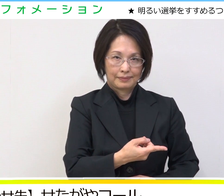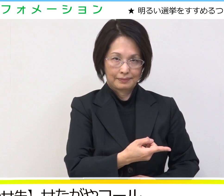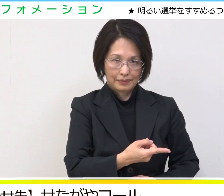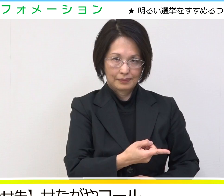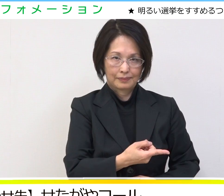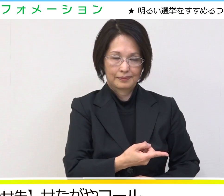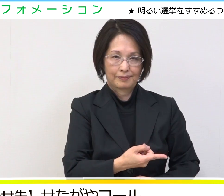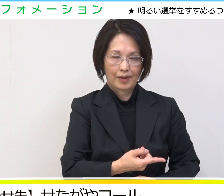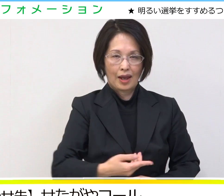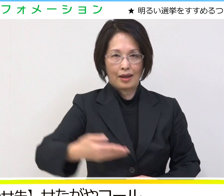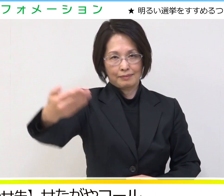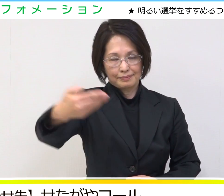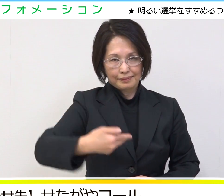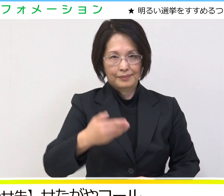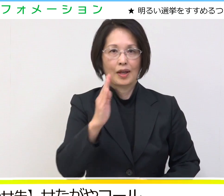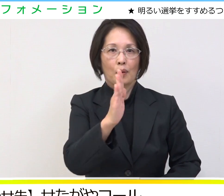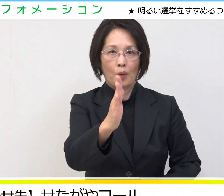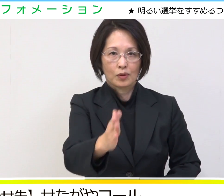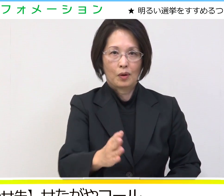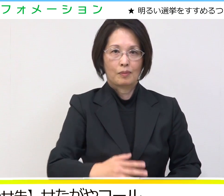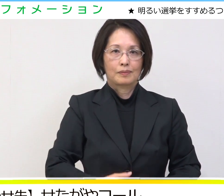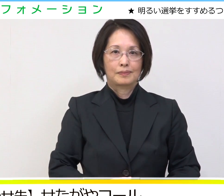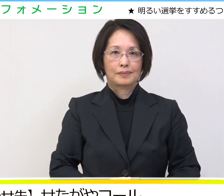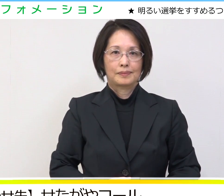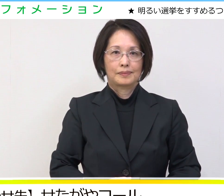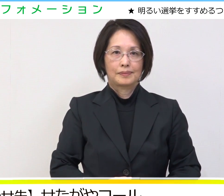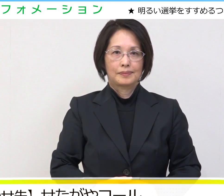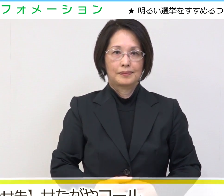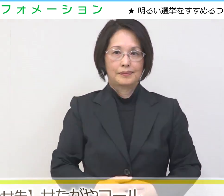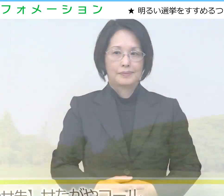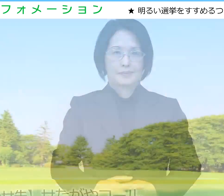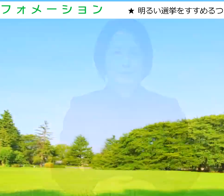31レイレイ版までどうぞ